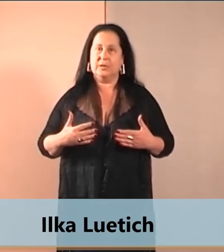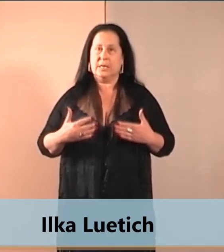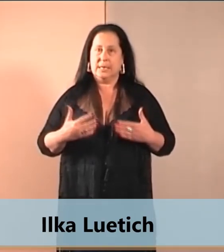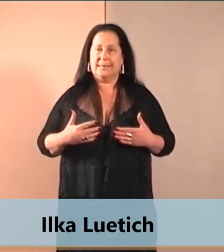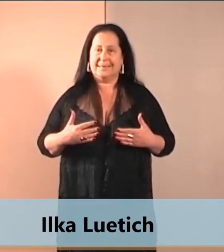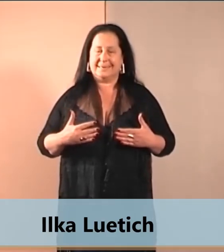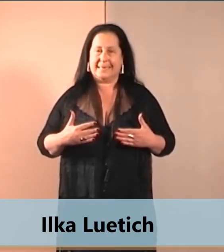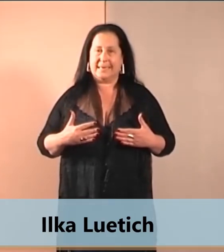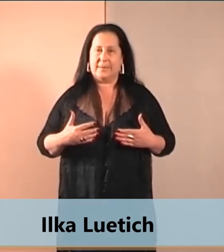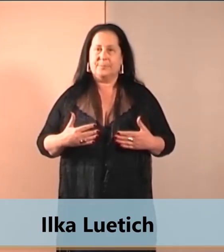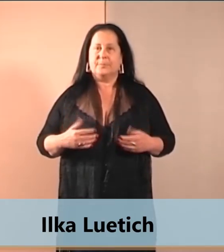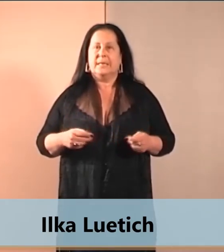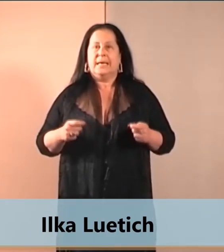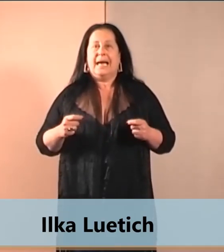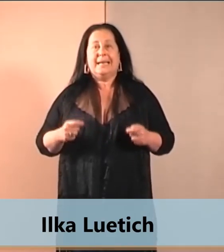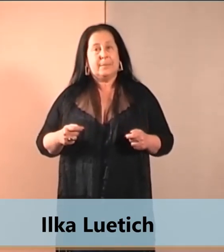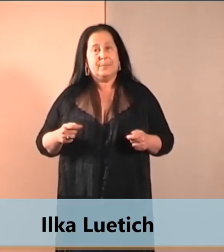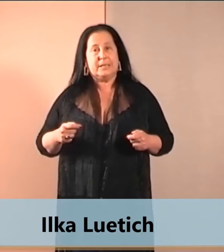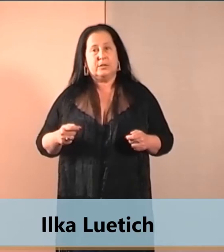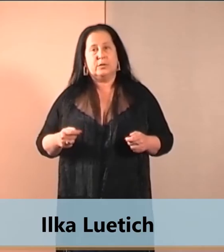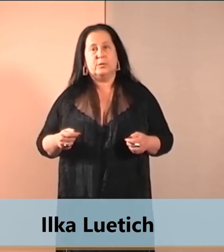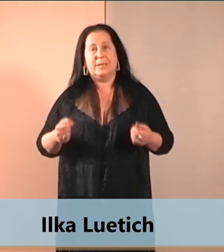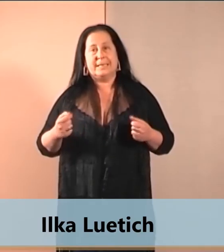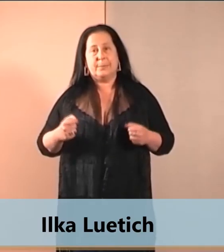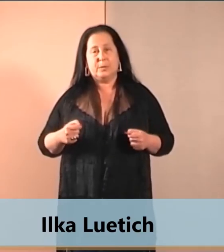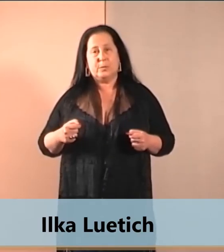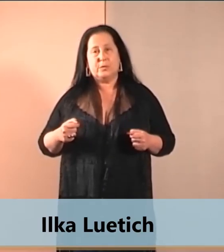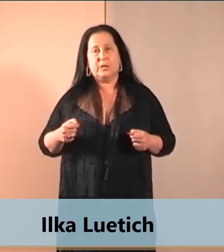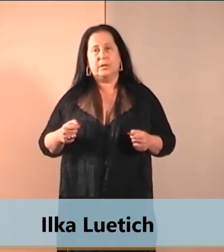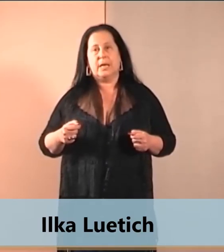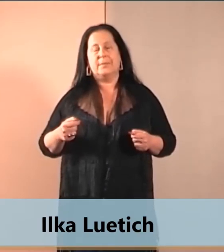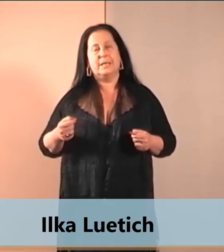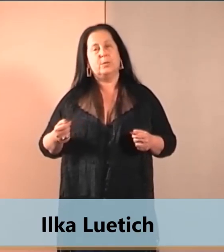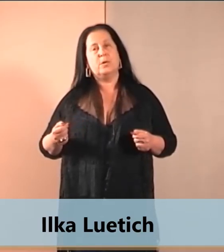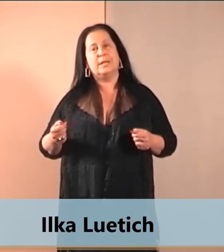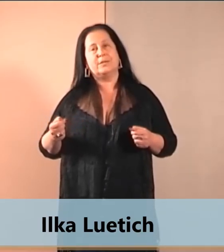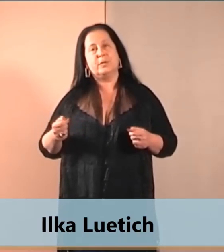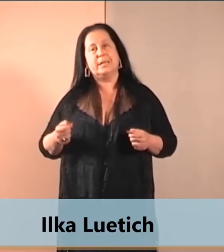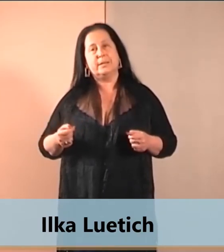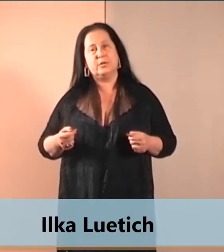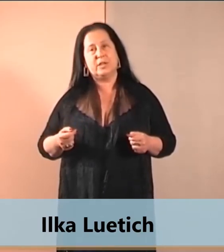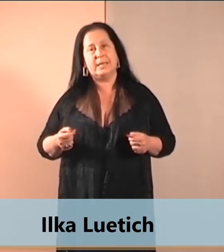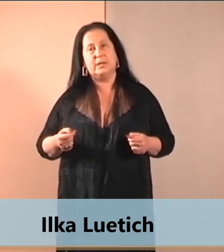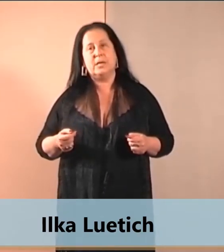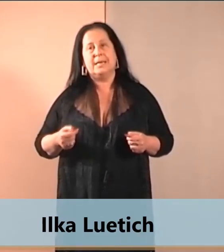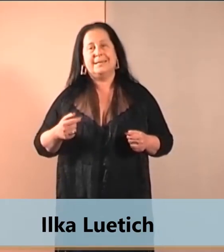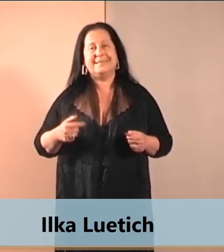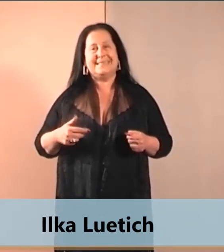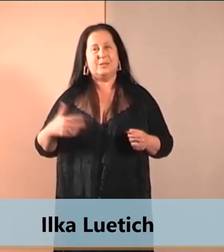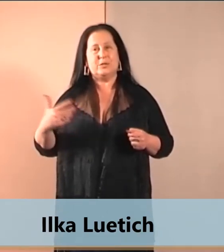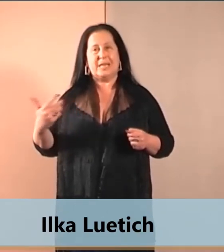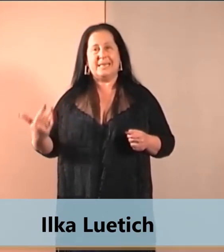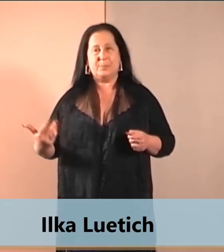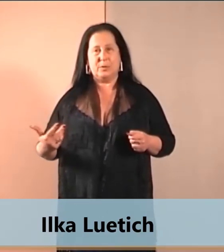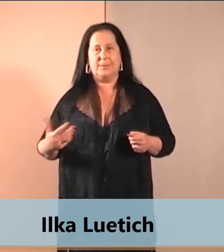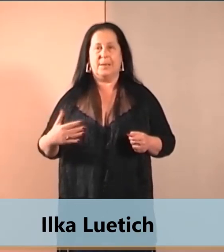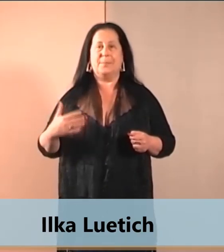de exequia Al respecto, nuestra producción averiguó en la ciudad de Rosario Qué sitios hay disponibles para